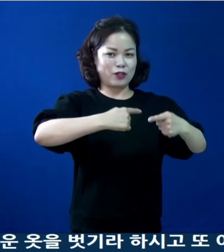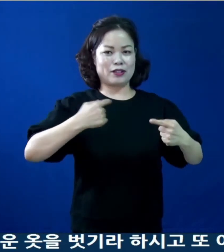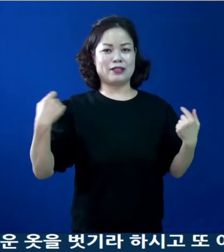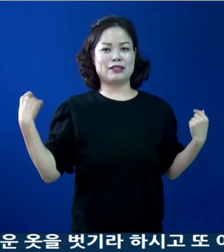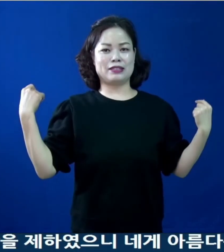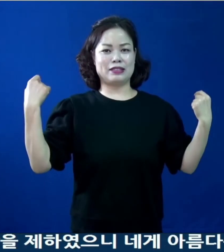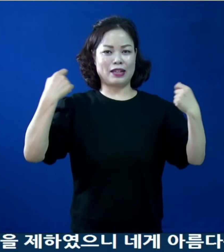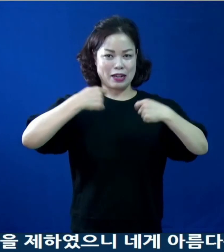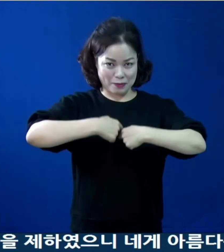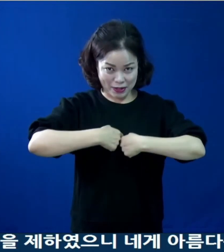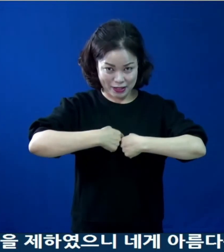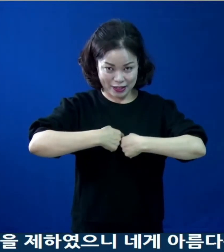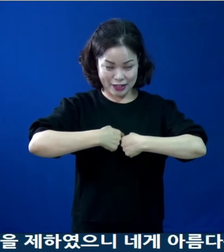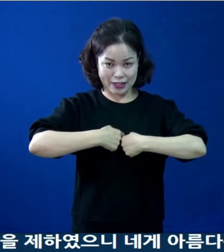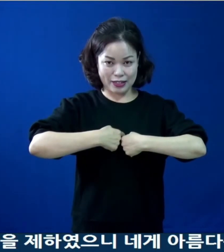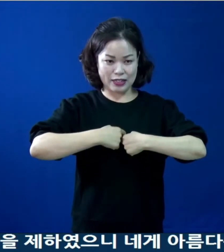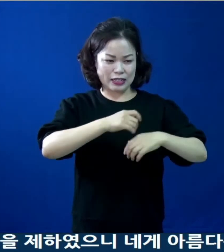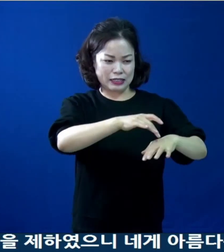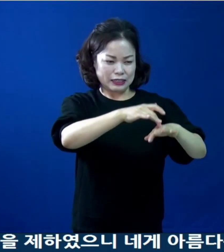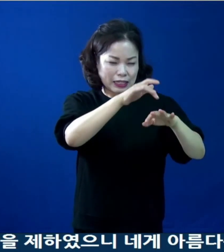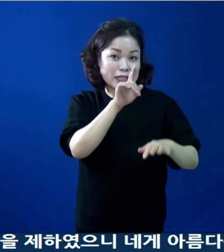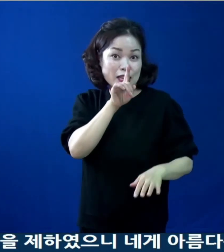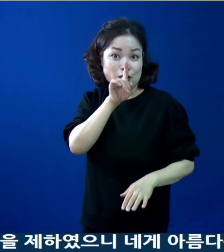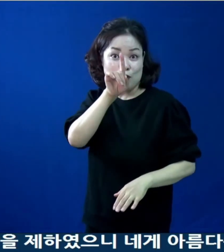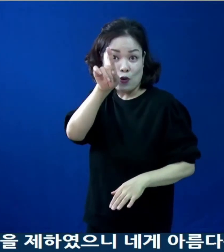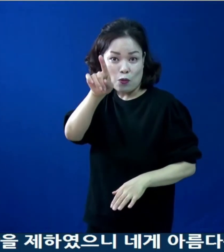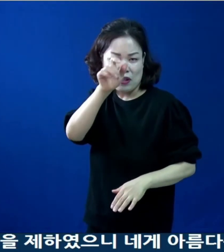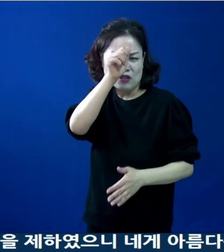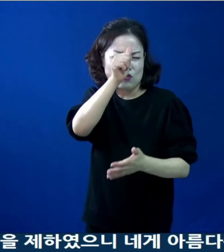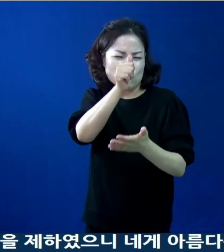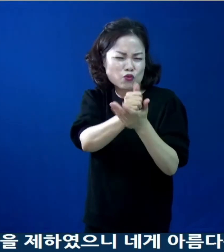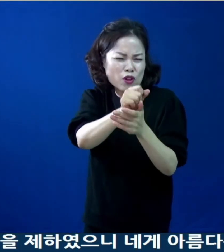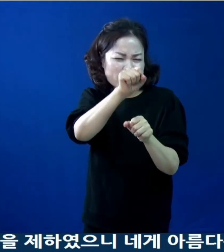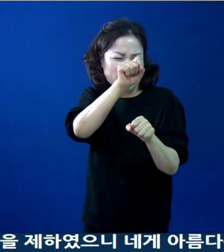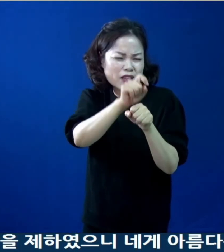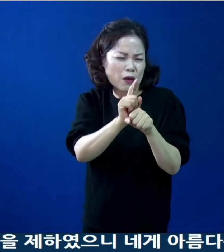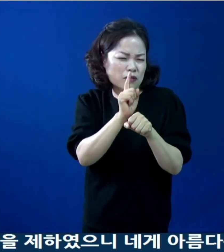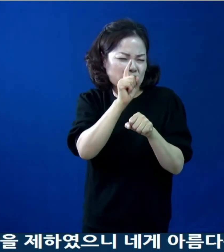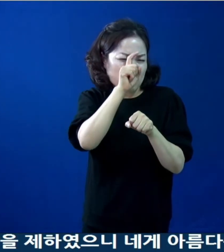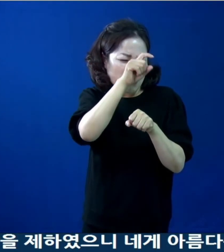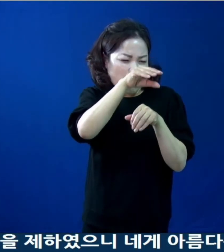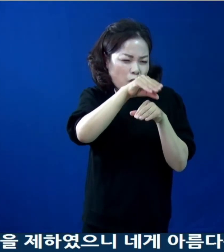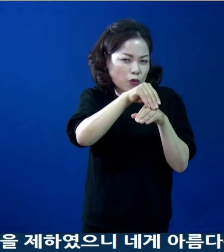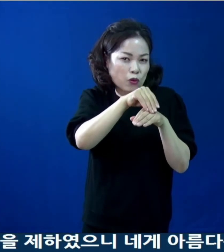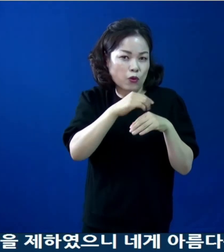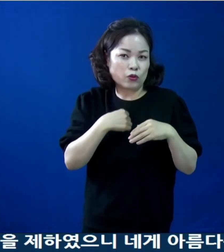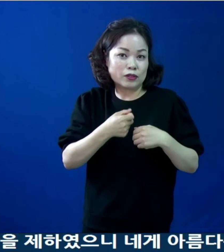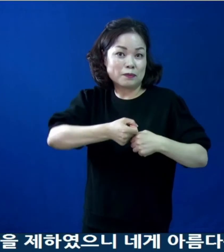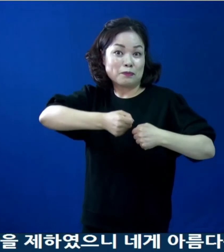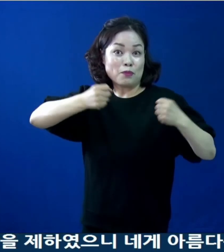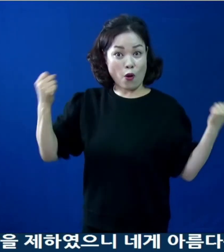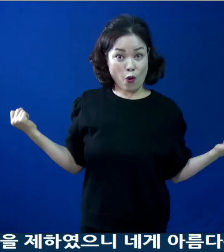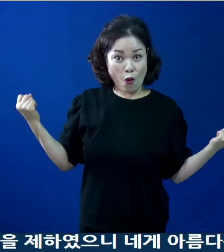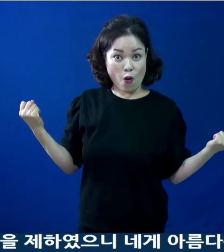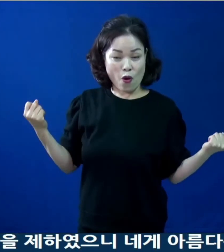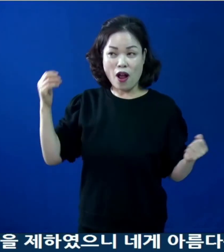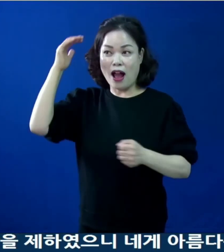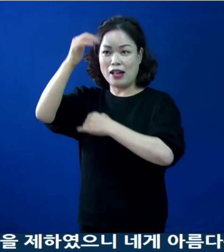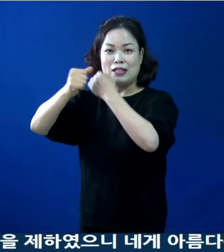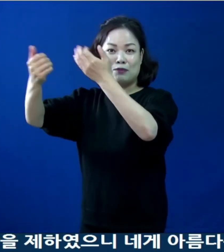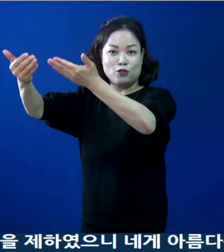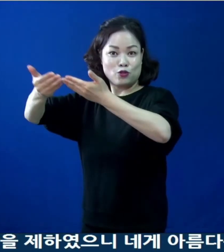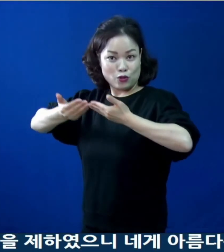겁니다. 사단이 고발하는 죄와 죄성 오염으로부터 물든 옷을 벗고 하나님께서